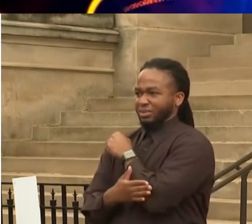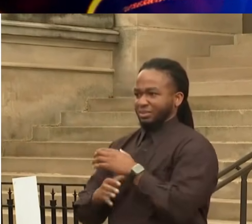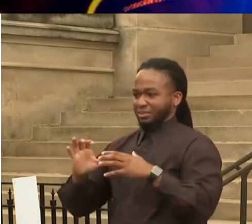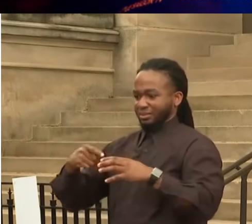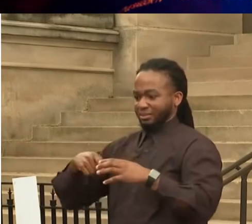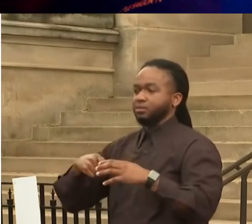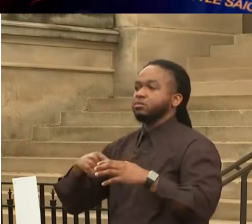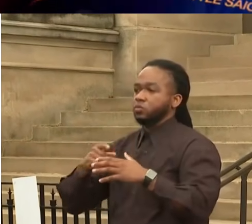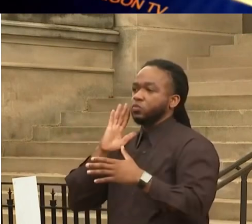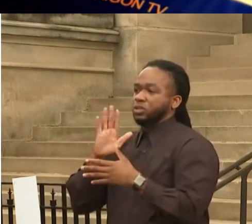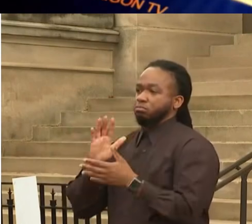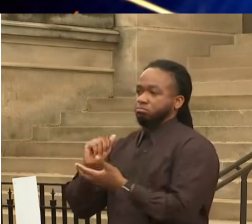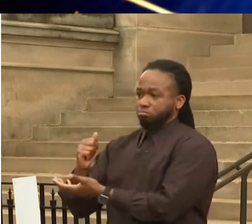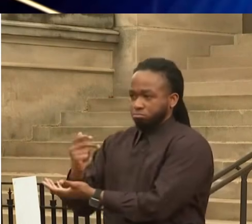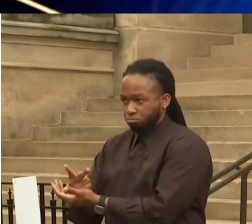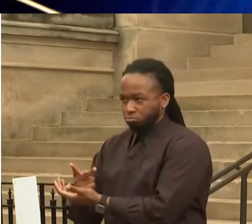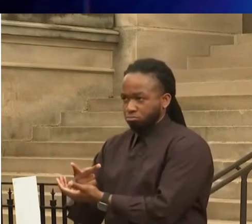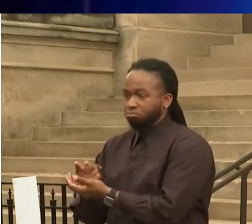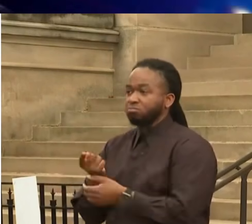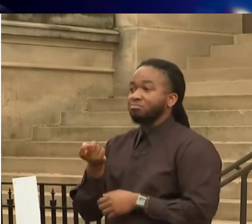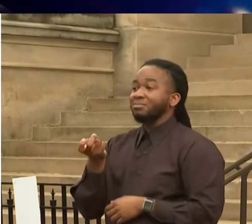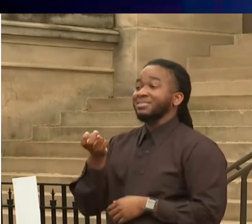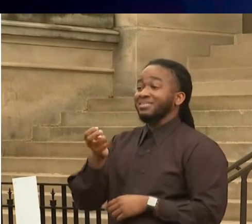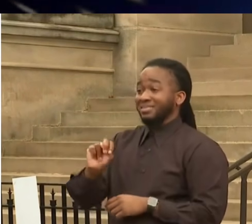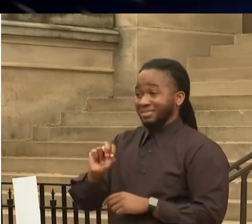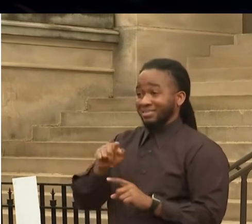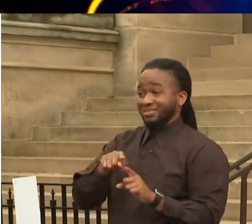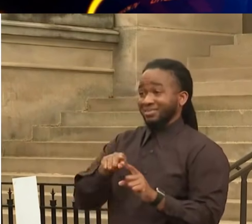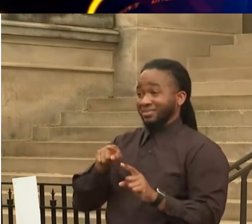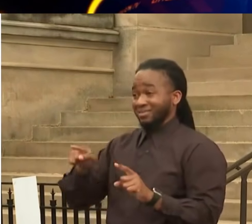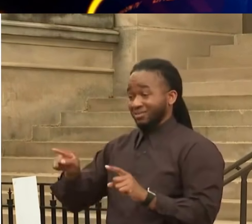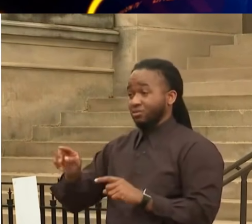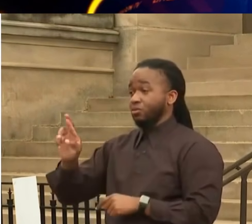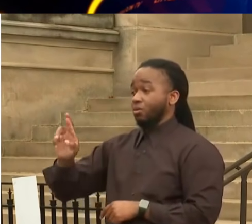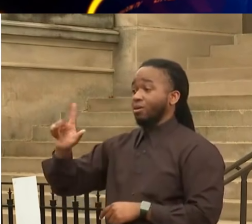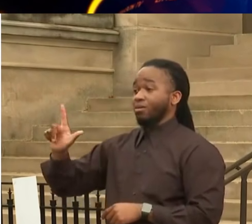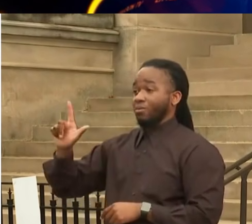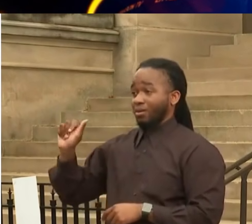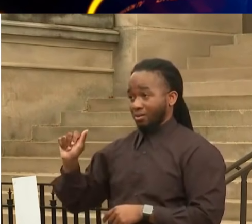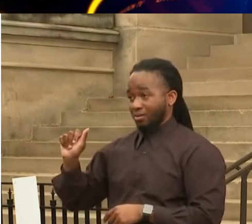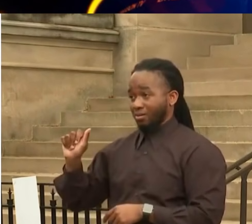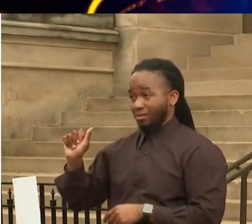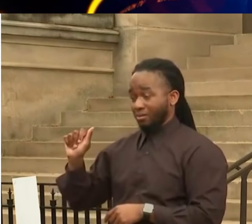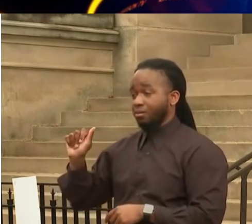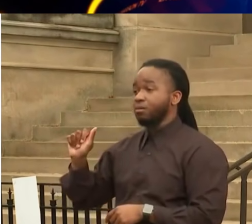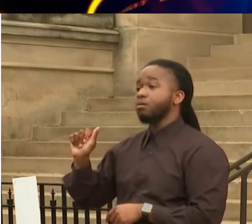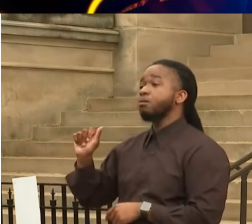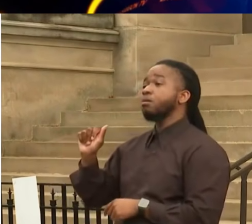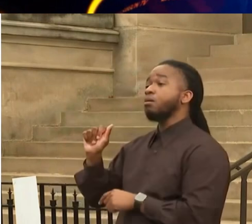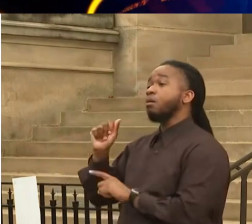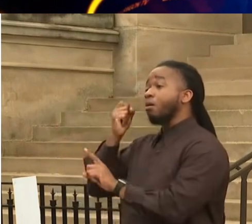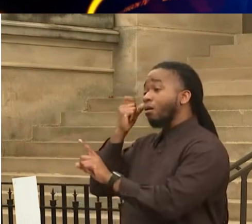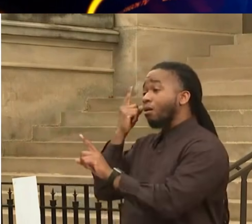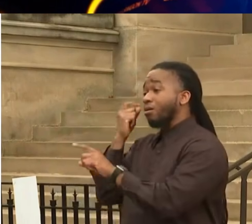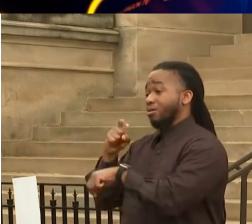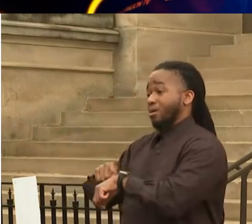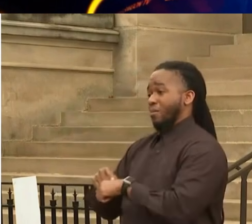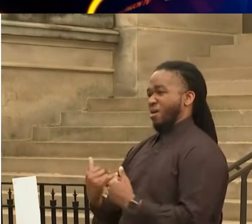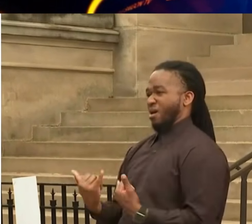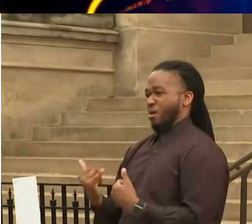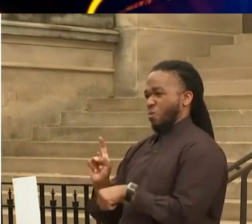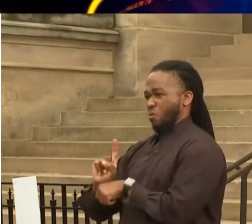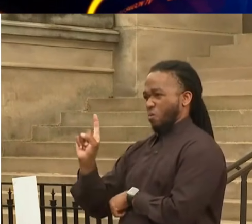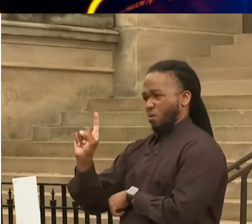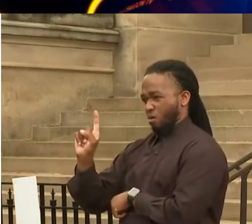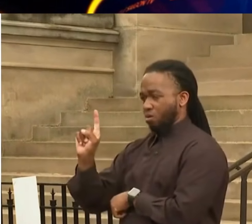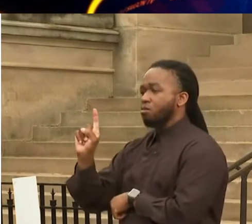công bố chính thức, cho nên ông Bộ trưởng Nội vụ không gọi ông Biden là Tổng thống đắc cử. Sáng nay trong cuộc họp báo này, ông gọi